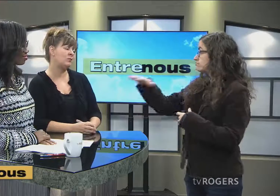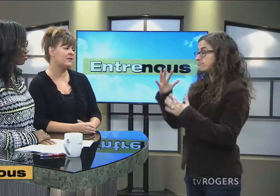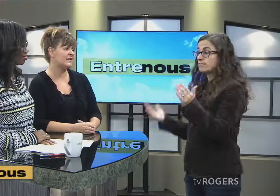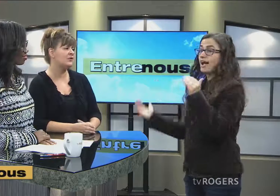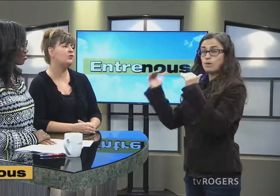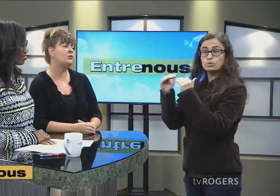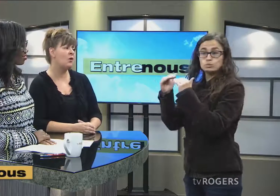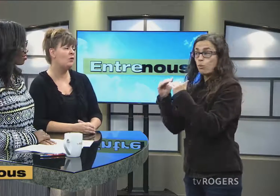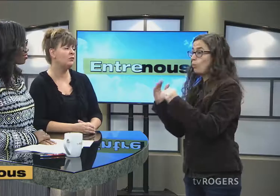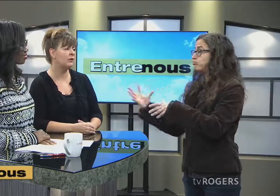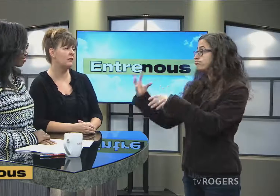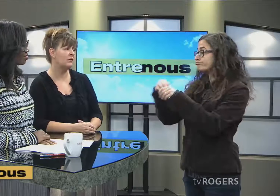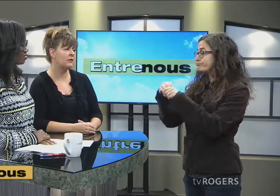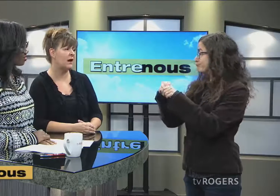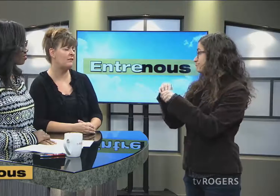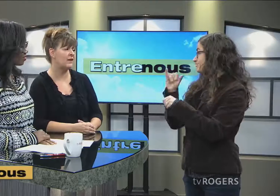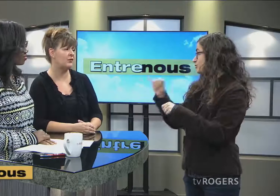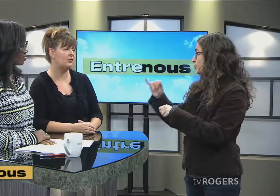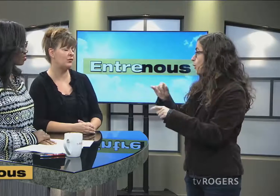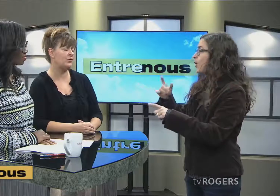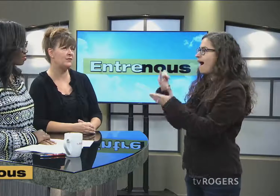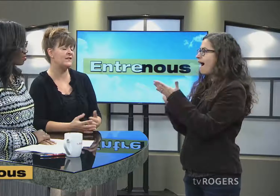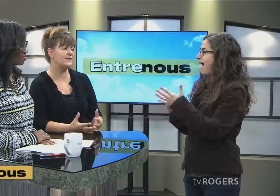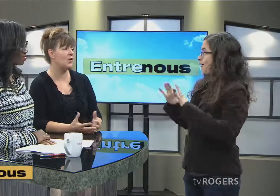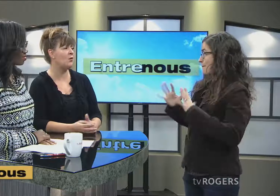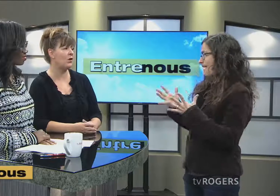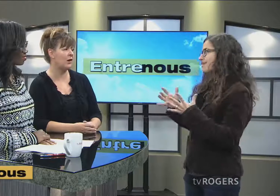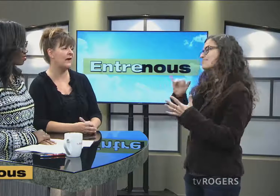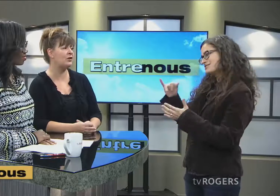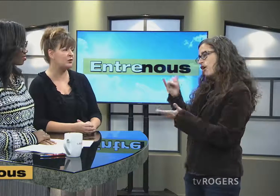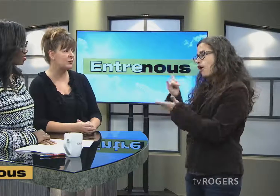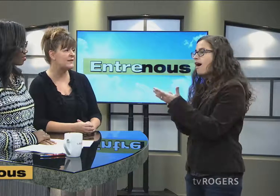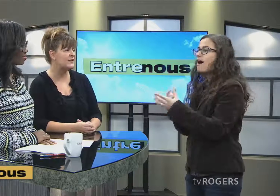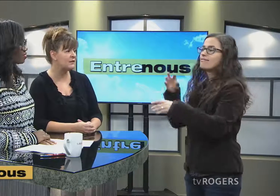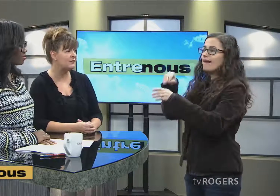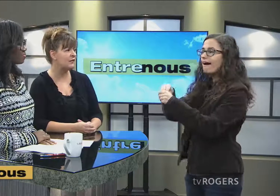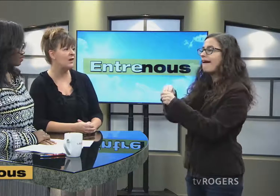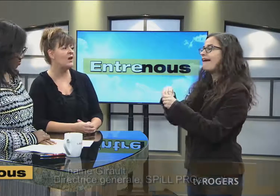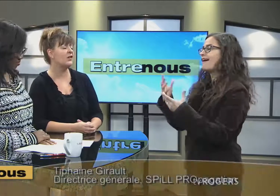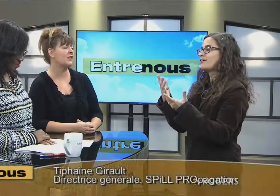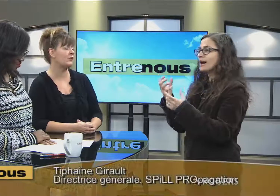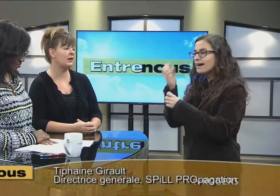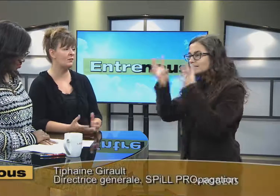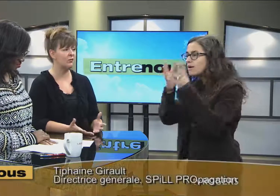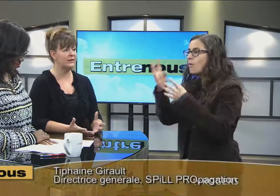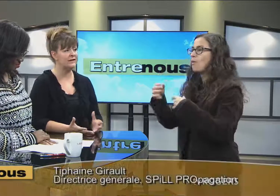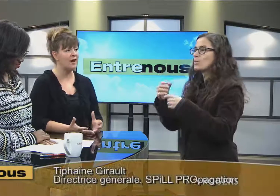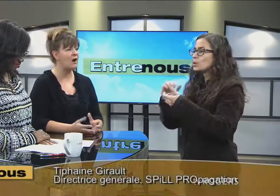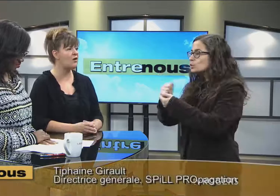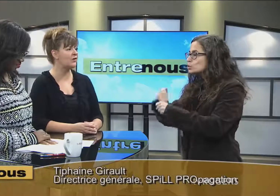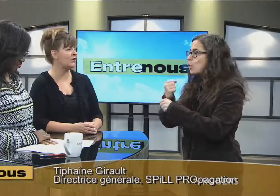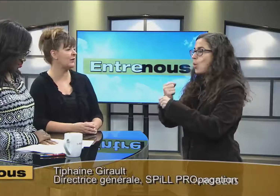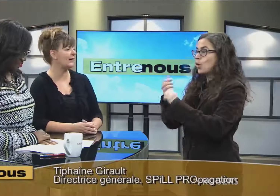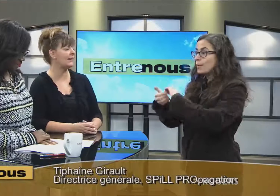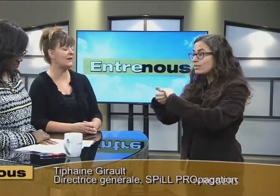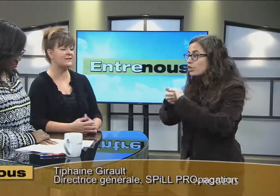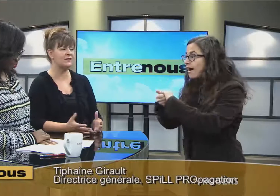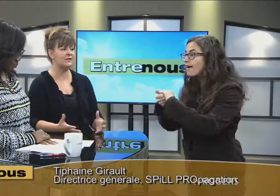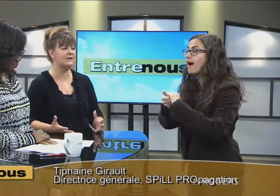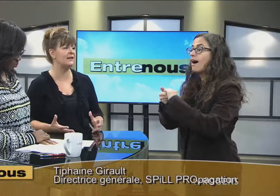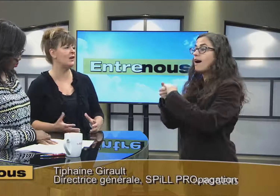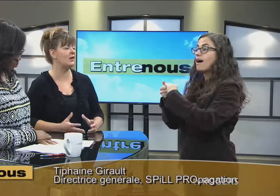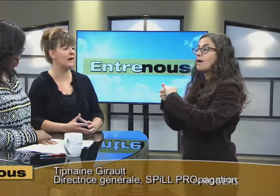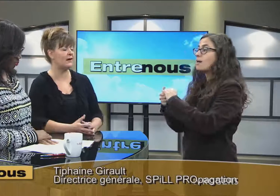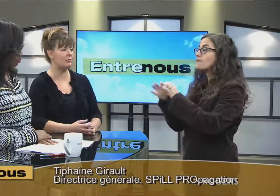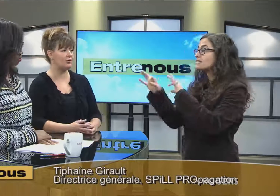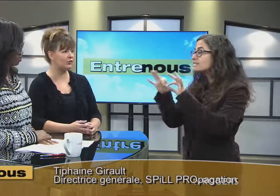Bien, moi, je pense que si tout le monde avait une vision inclusive, que ce soit dans le monde des arts, que ce soit la